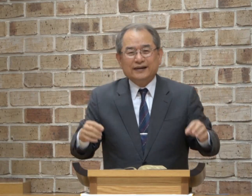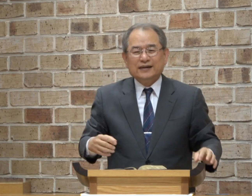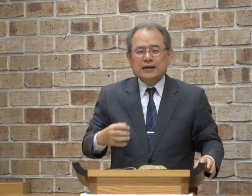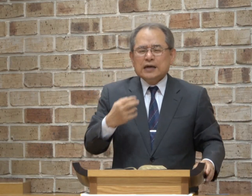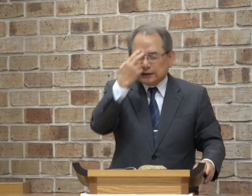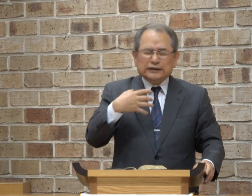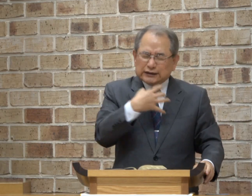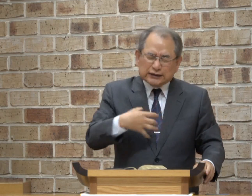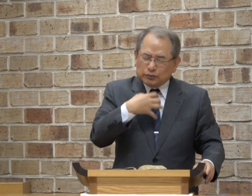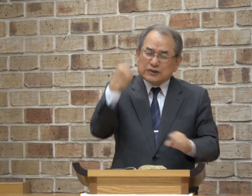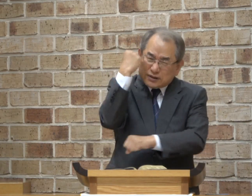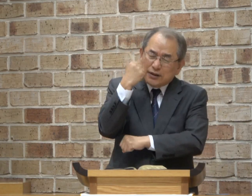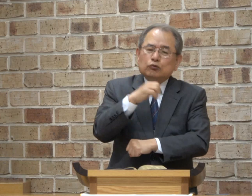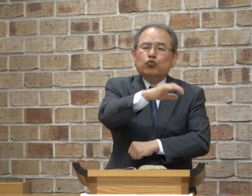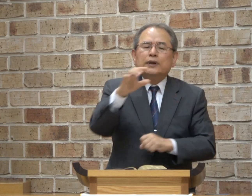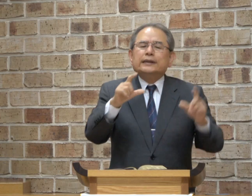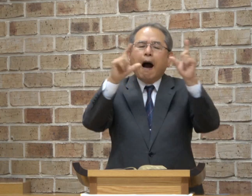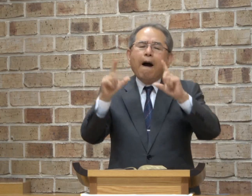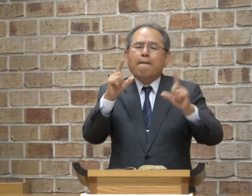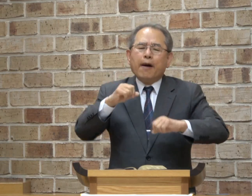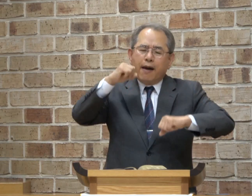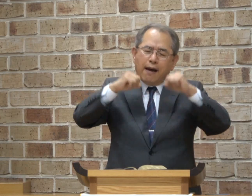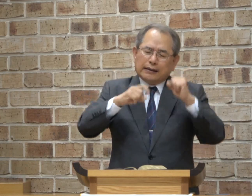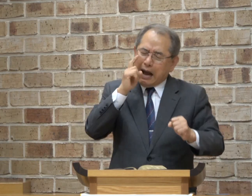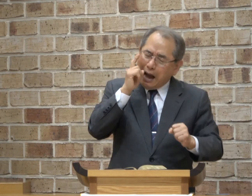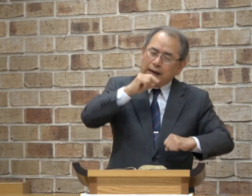그것을 성령을 근심하게 하는 사람.